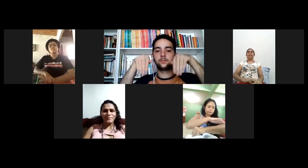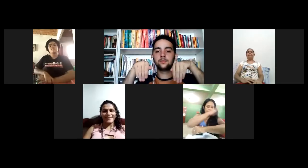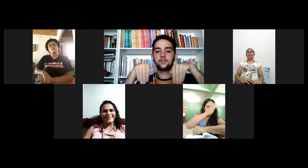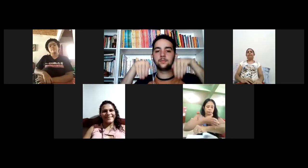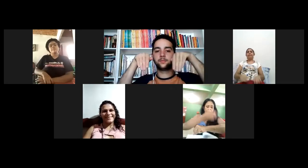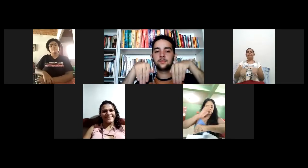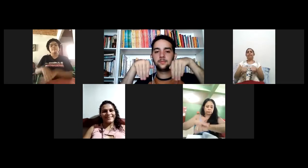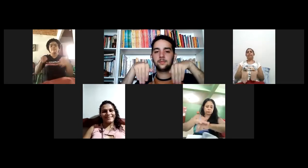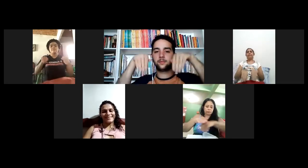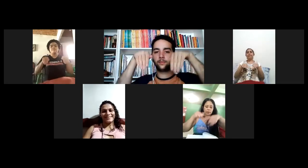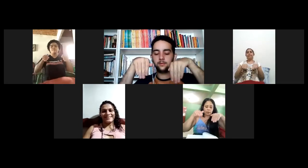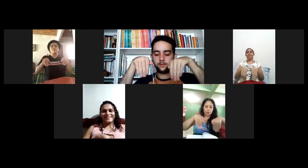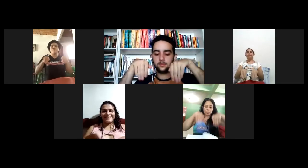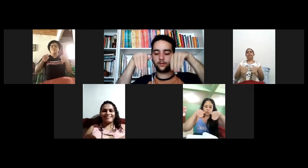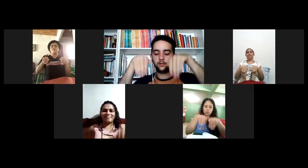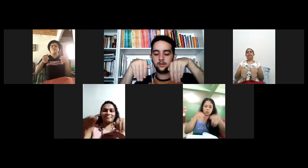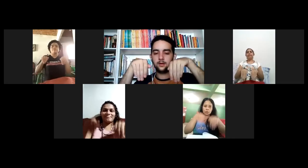canguru,